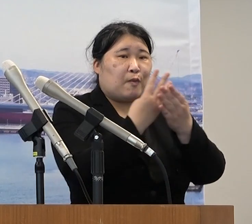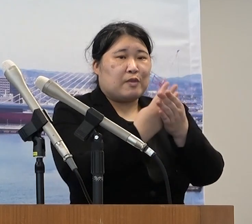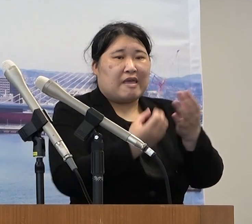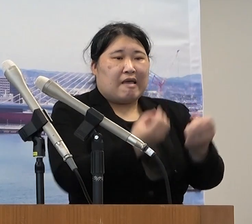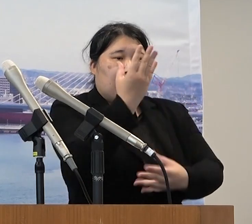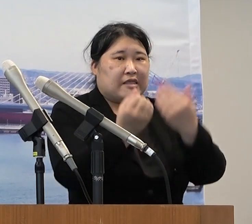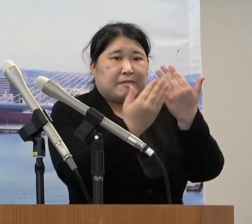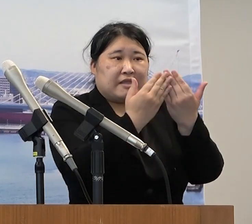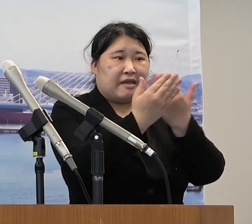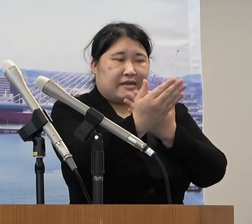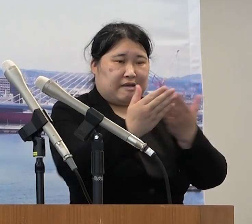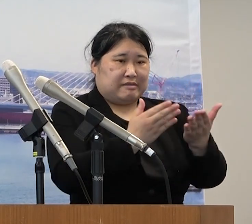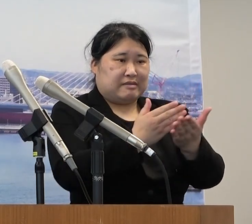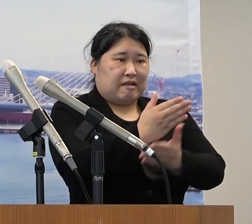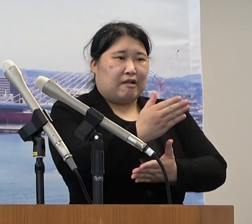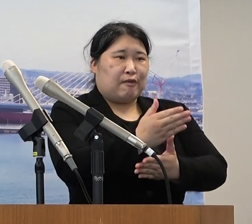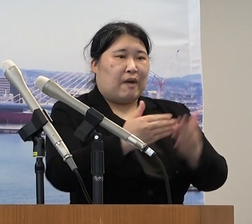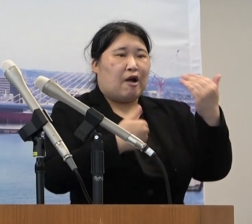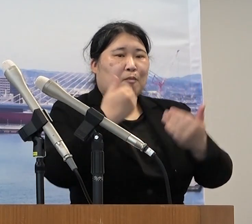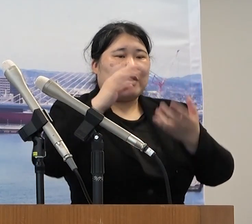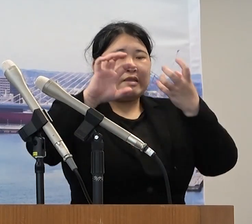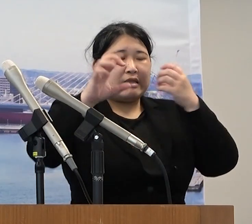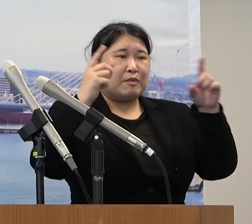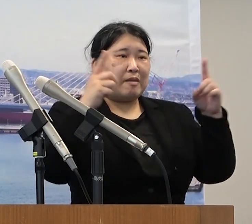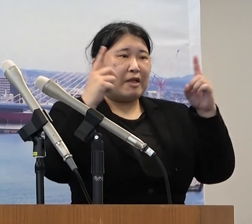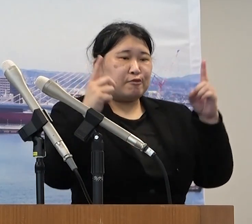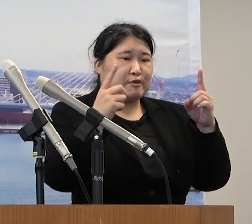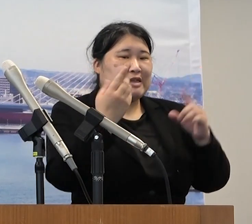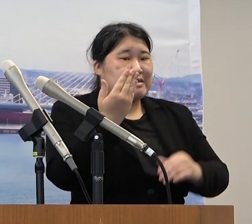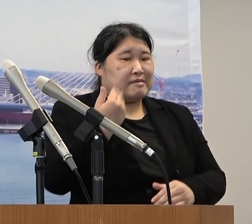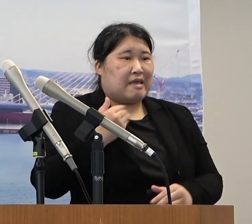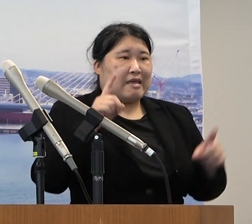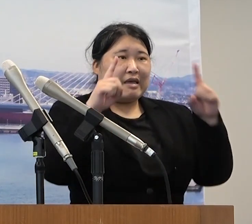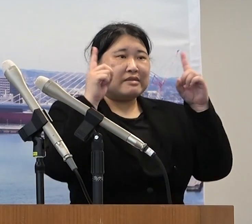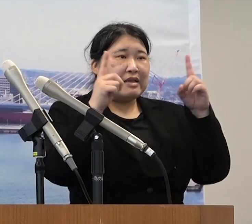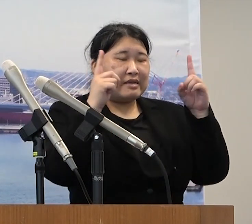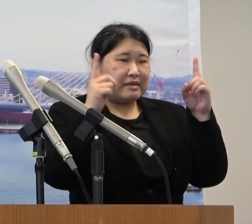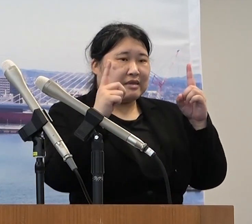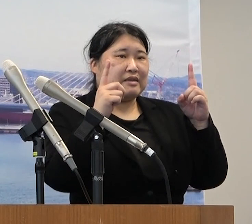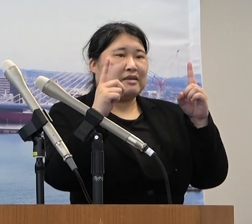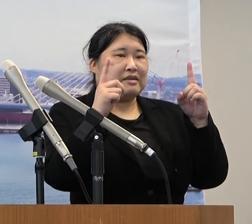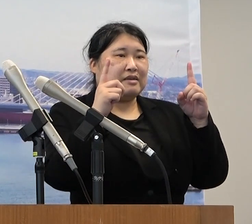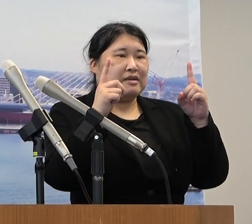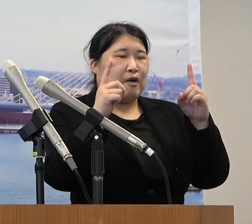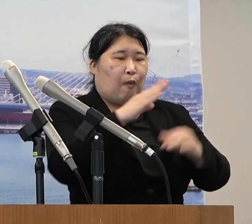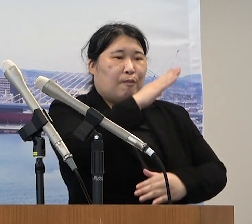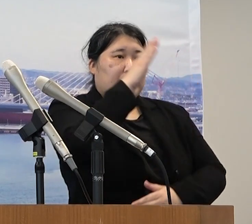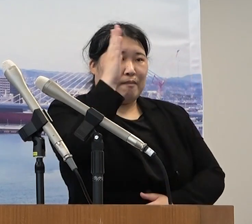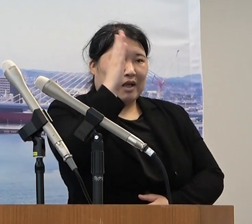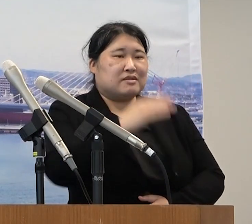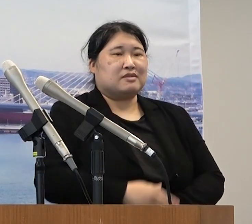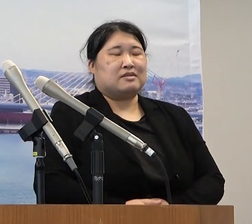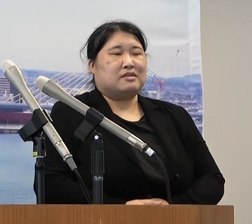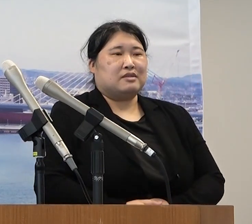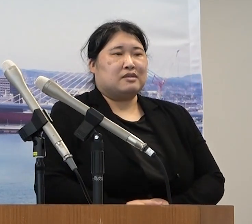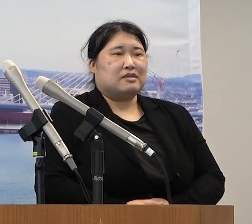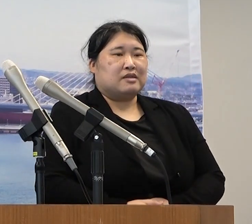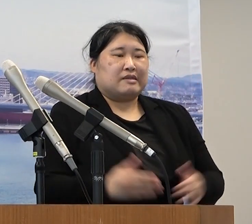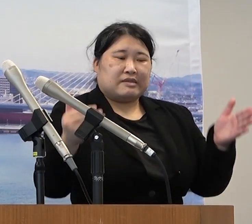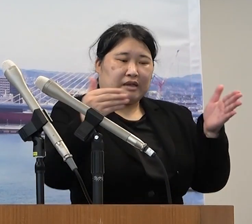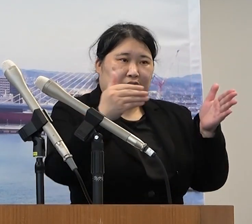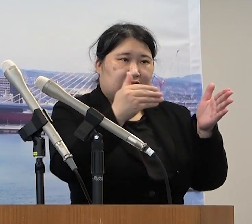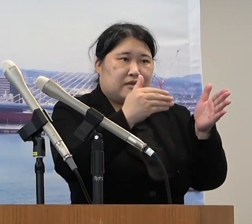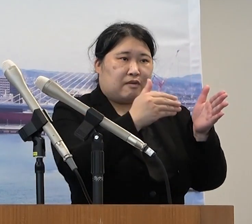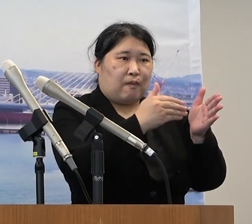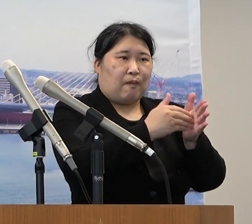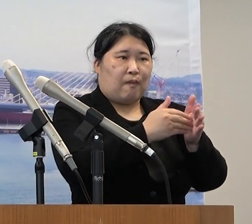大会を皮切りに、青森ねぶた祭り前夜祭、そして青森ねぶた祭り、さらにフィナーレを飾